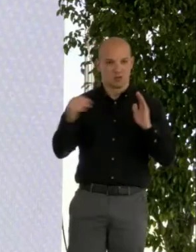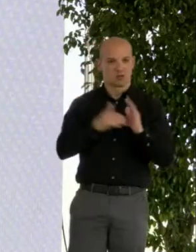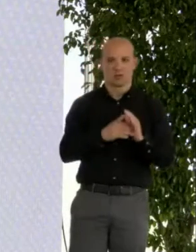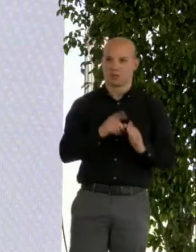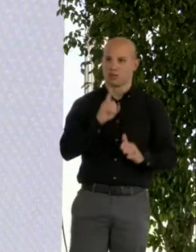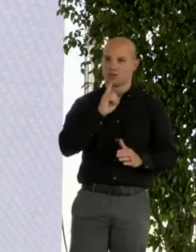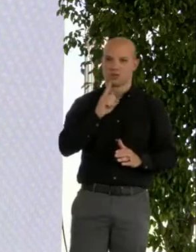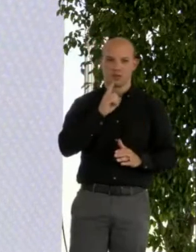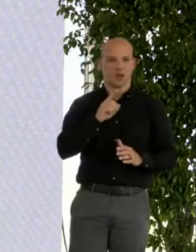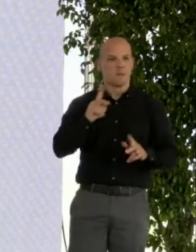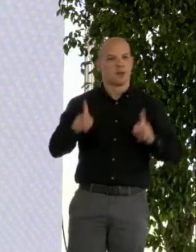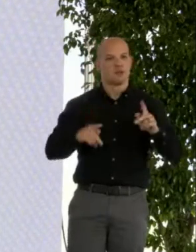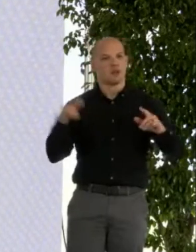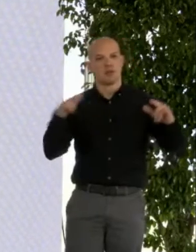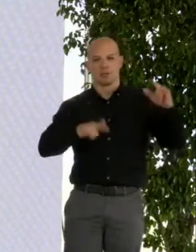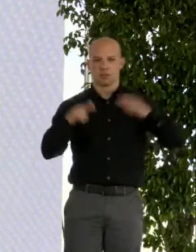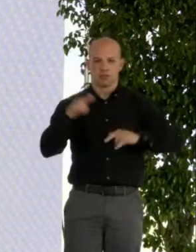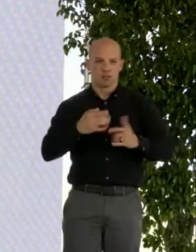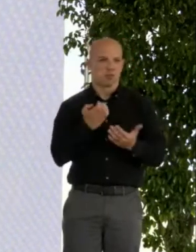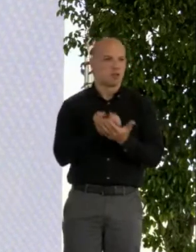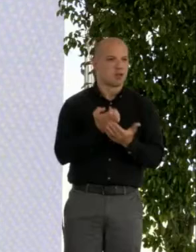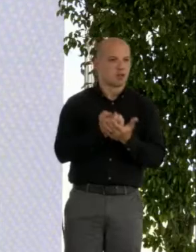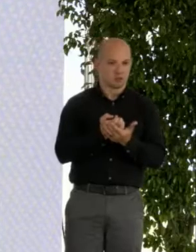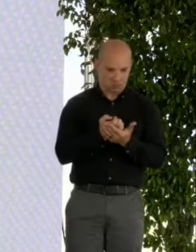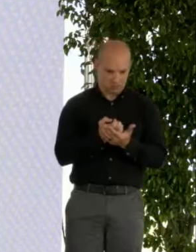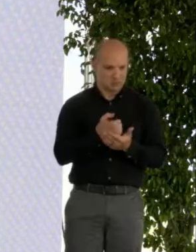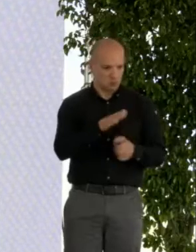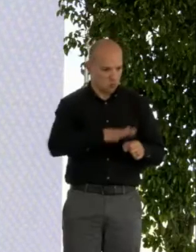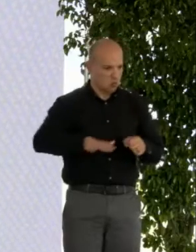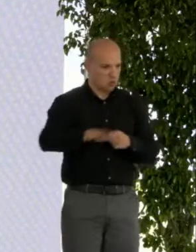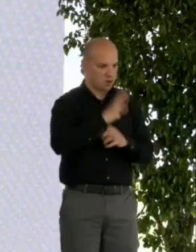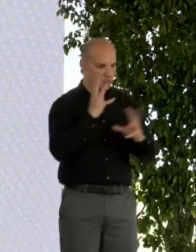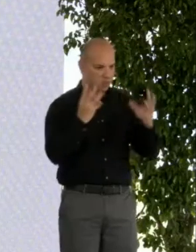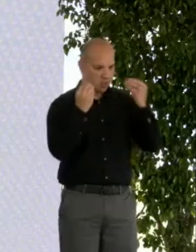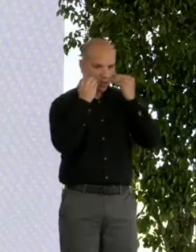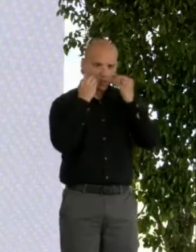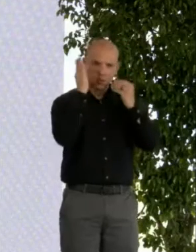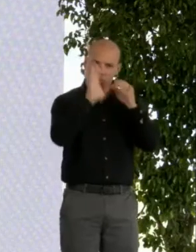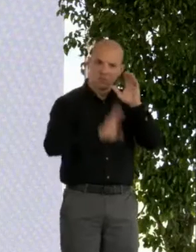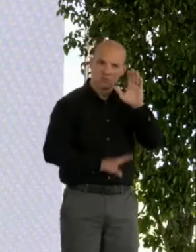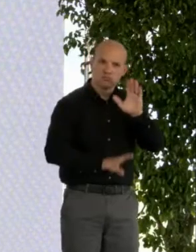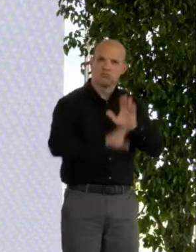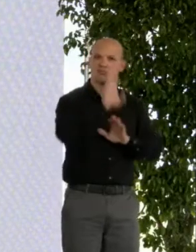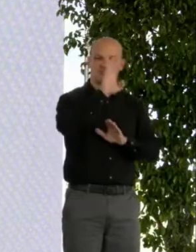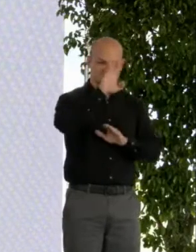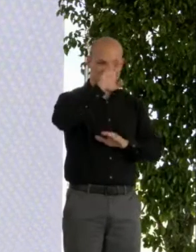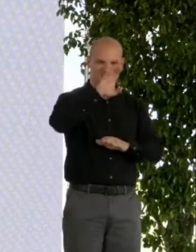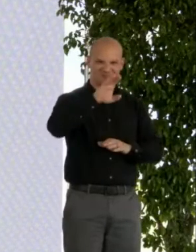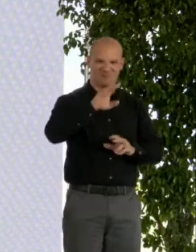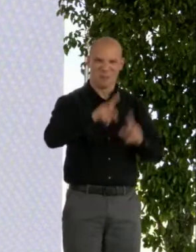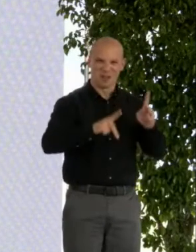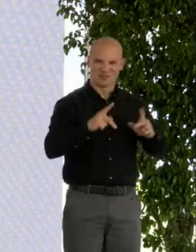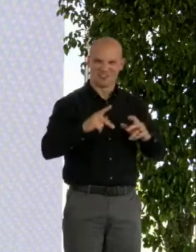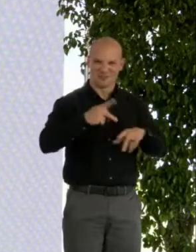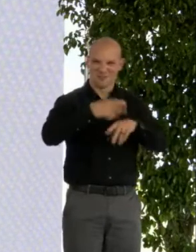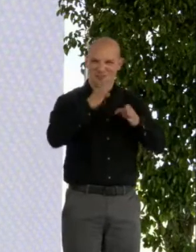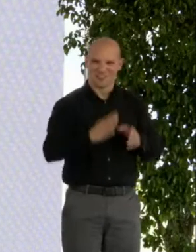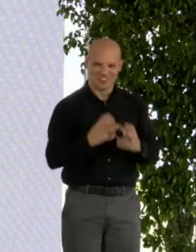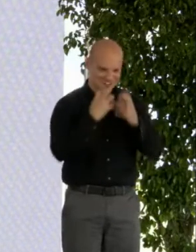la actividad turística y económica de una de las zonas más hermosas y más queridas por todos los puertorriqueños, el viejo San